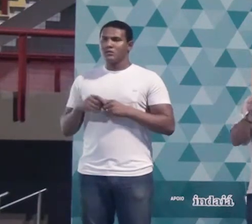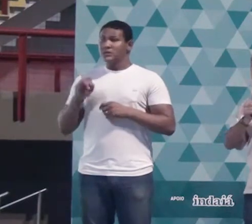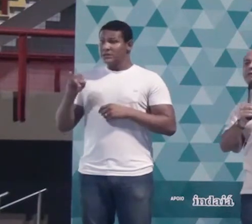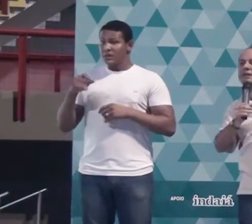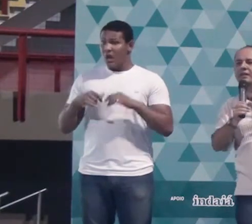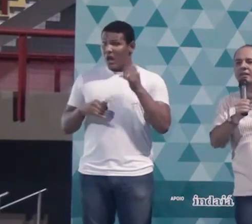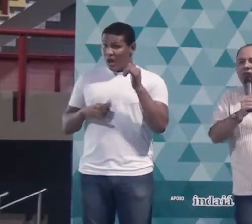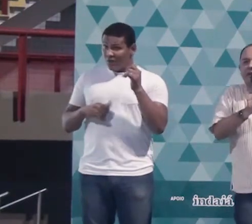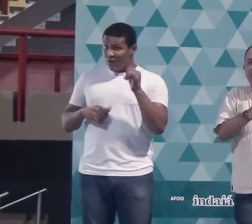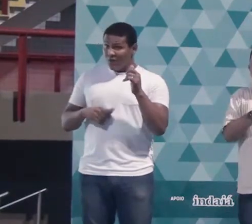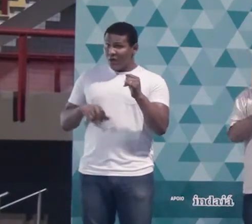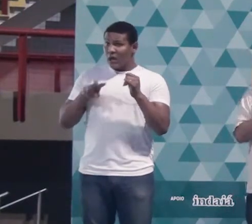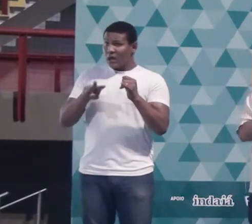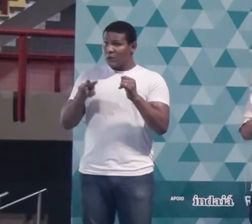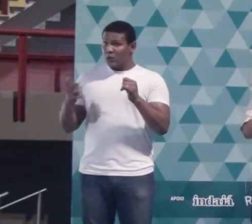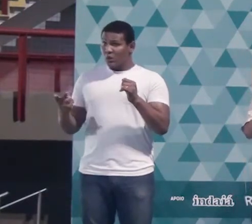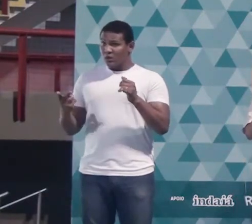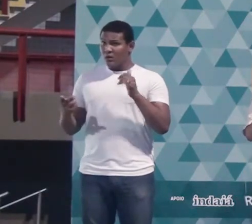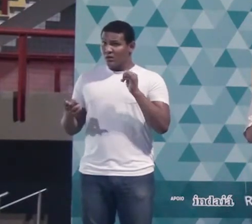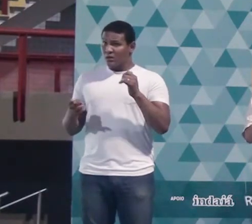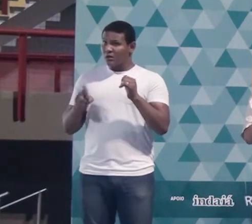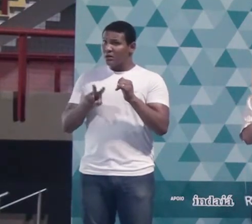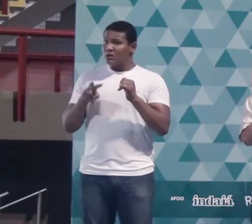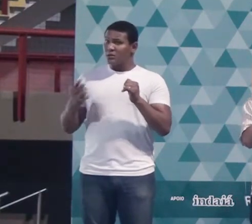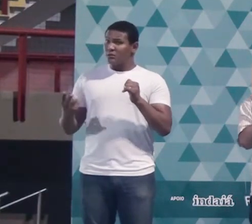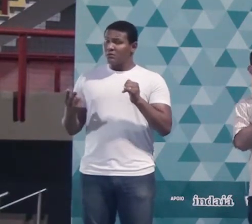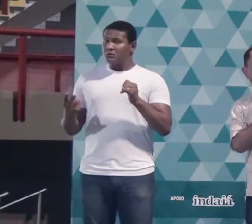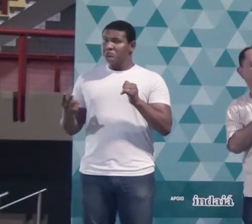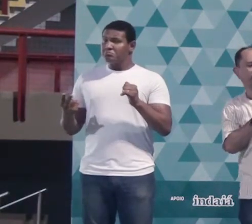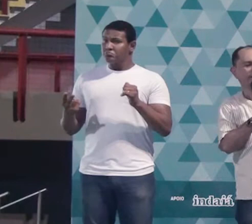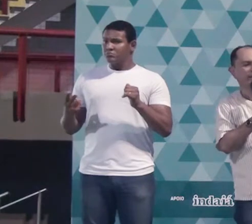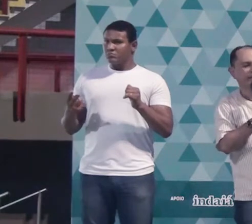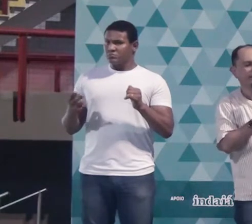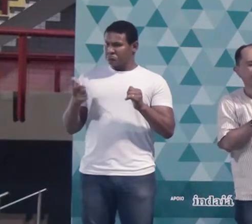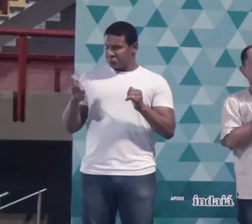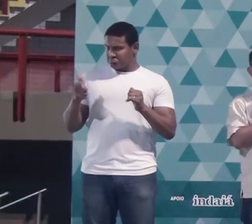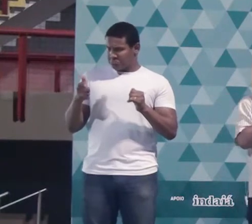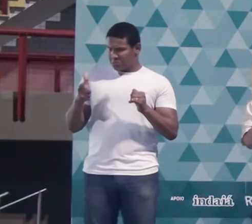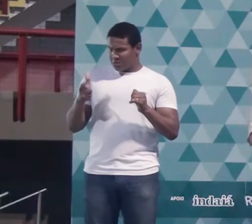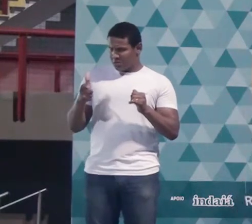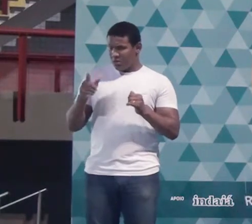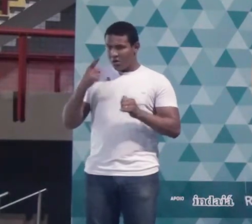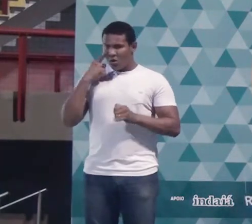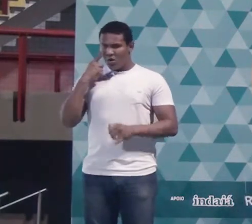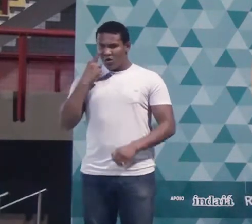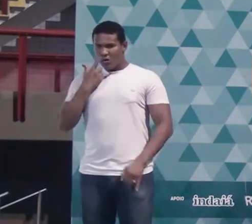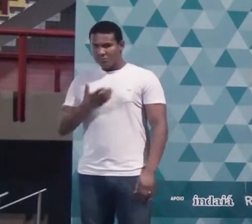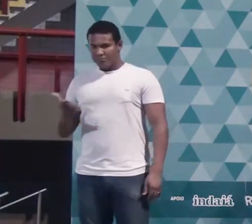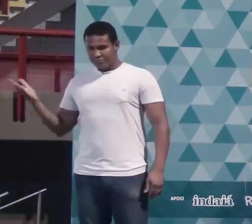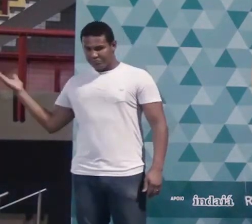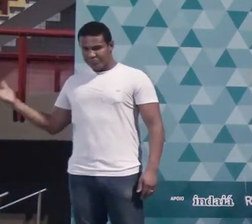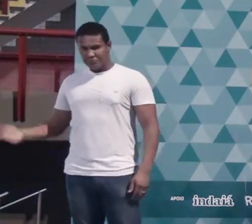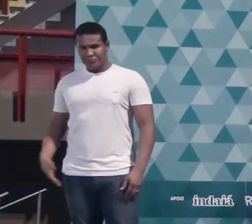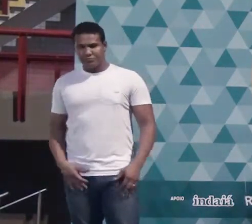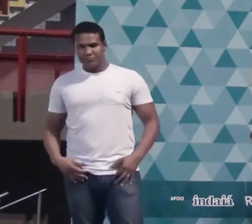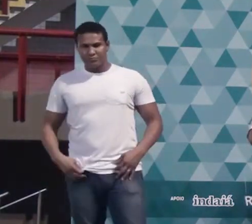antônimo de revólver, pois o que é que você diz disso aqui, ó?